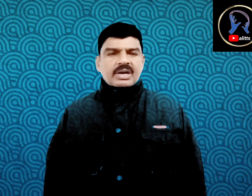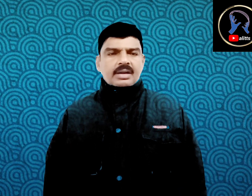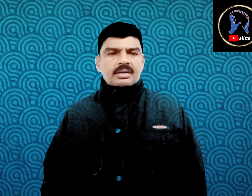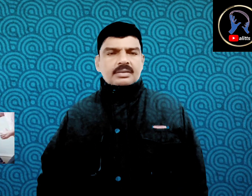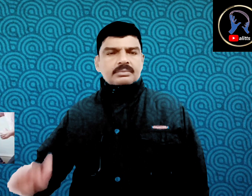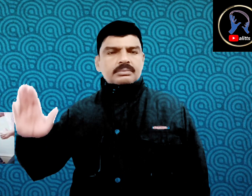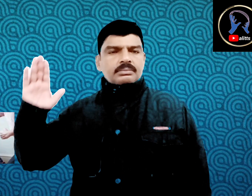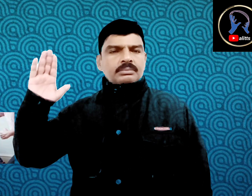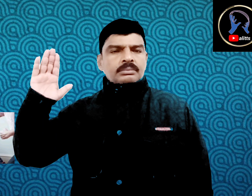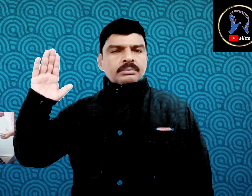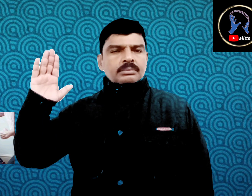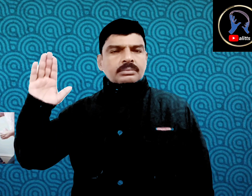मारना